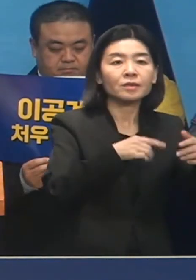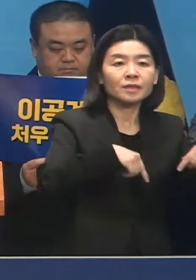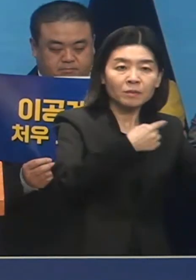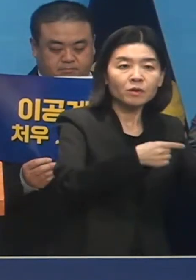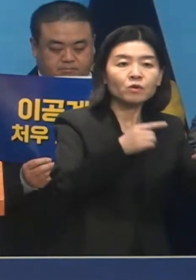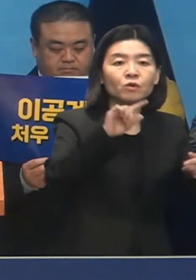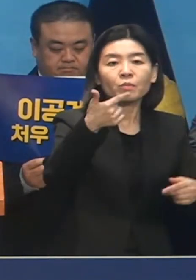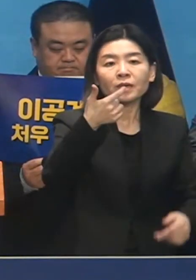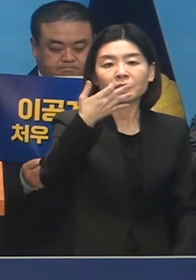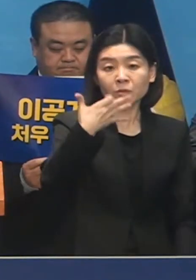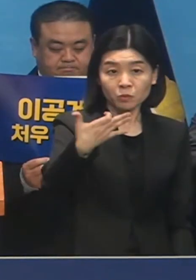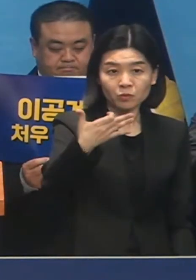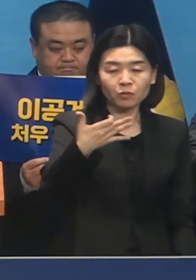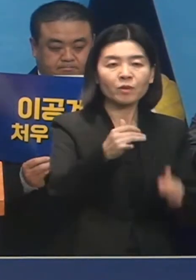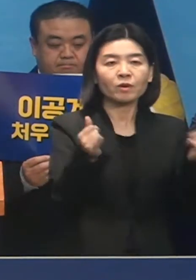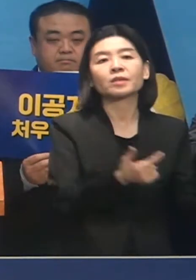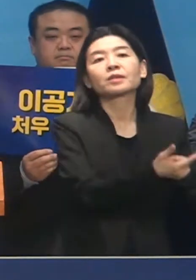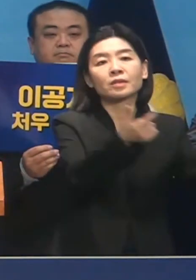있다.